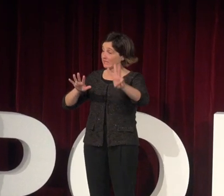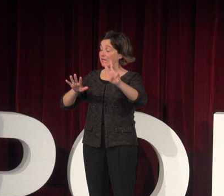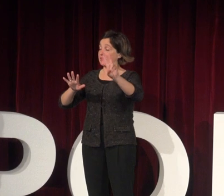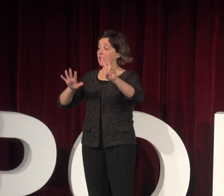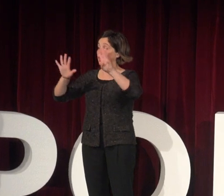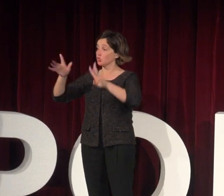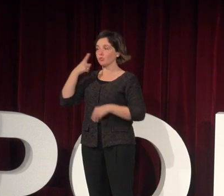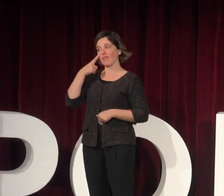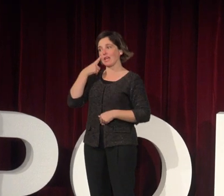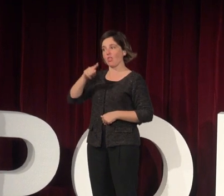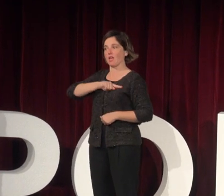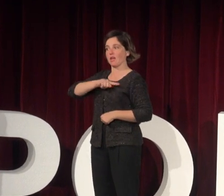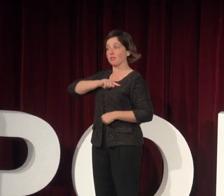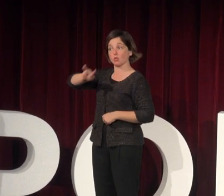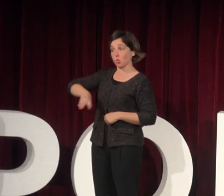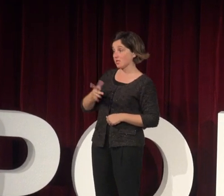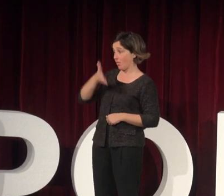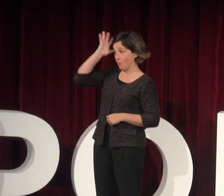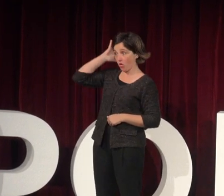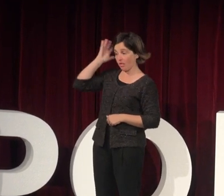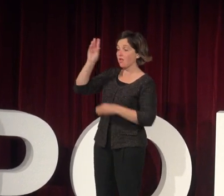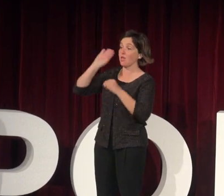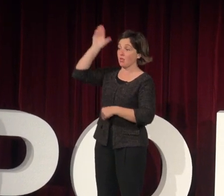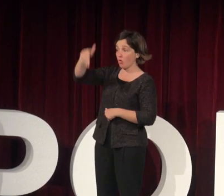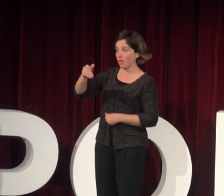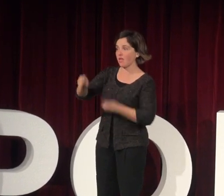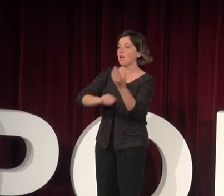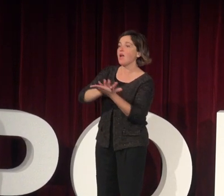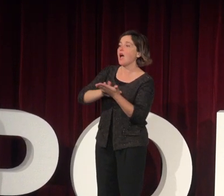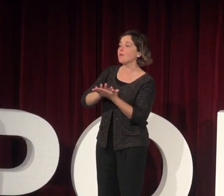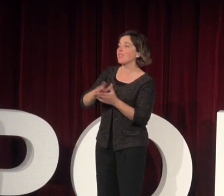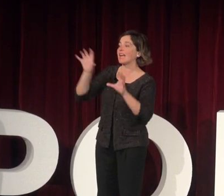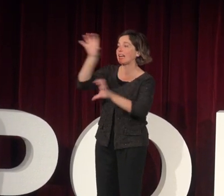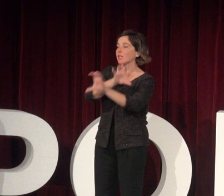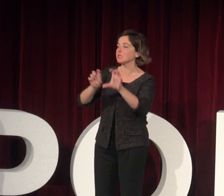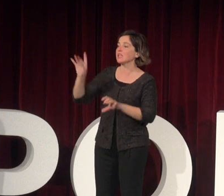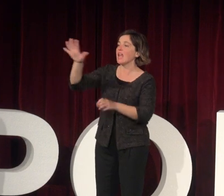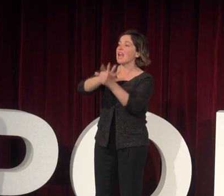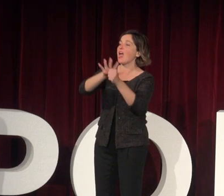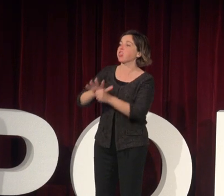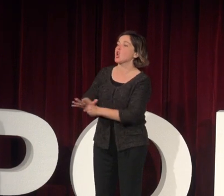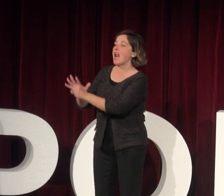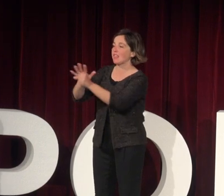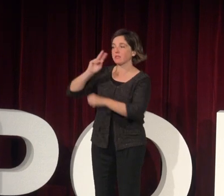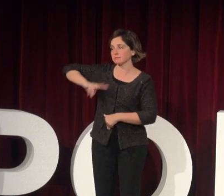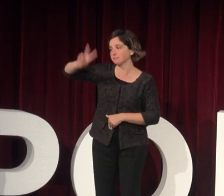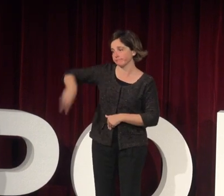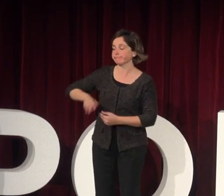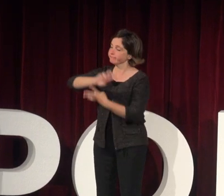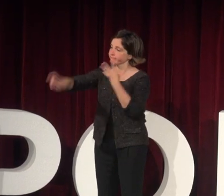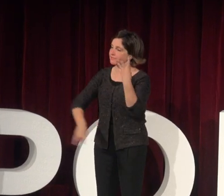por un ejército que entonces no era democrático, habla de regiones y de nacionalidades, que es una manera de reconocer